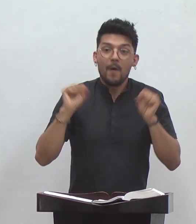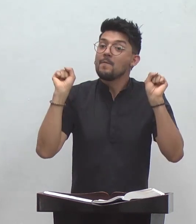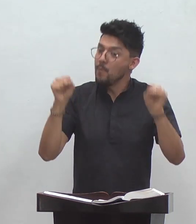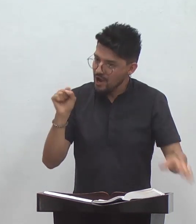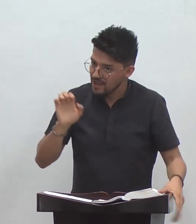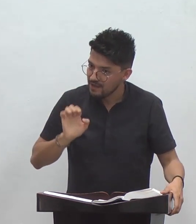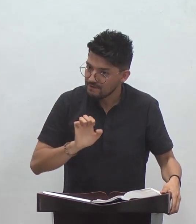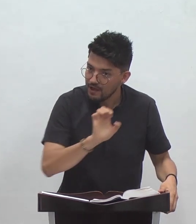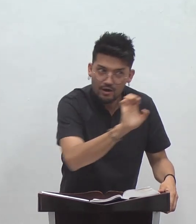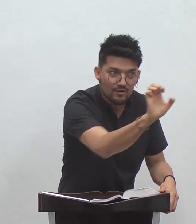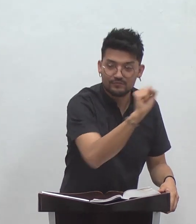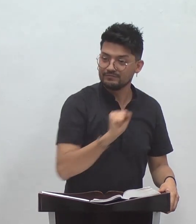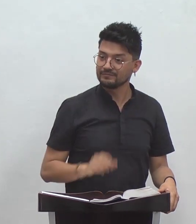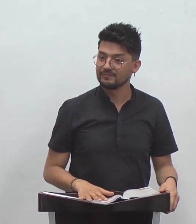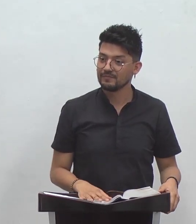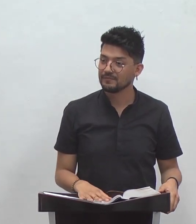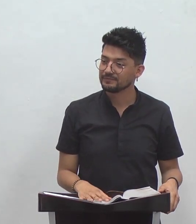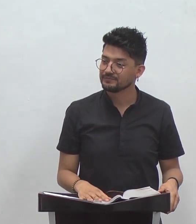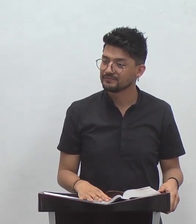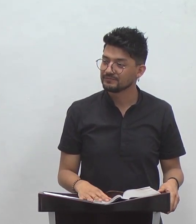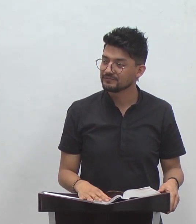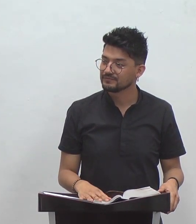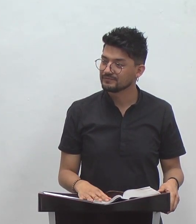van a ayudar y usted va a poder evangelizar.